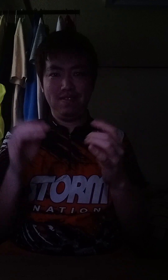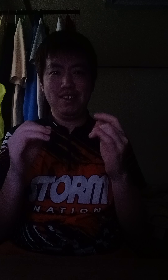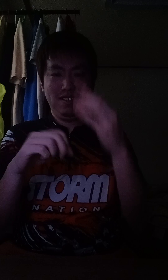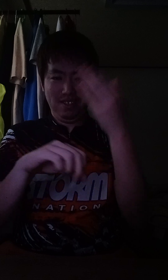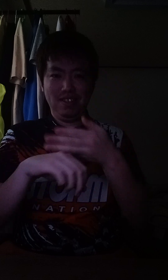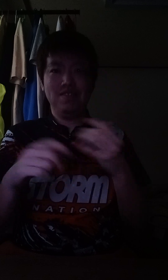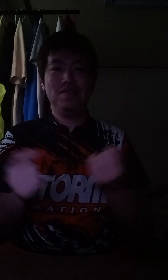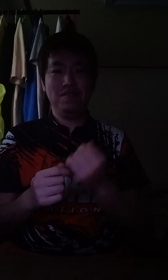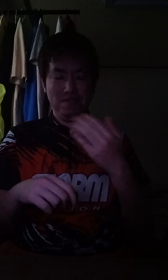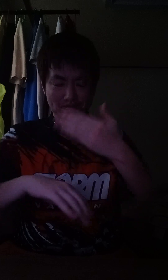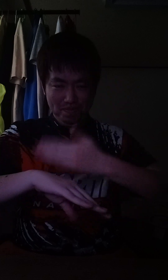기특하고 감사해요.